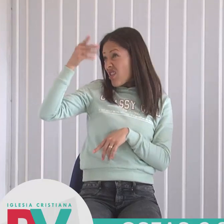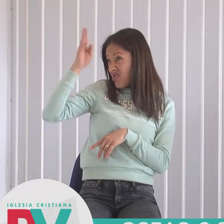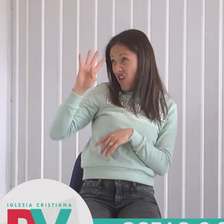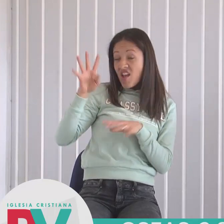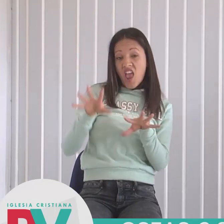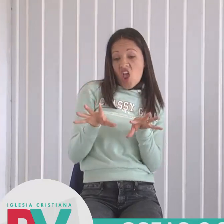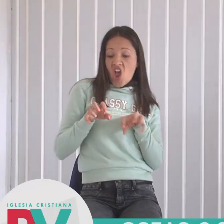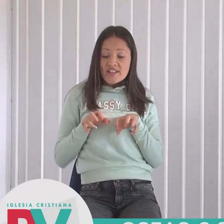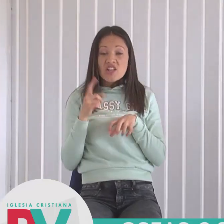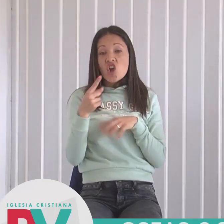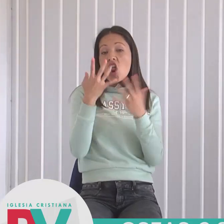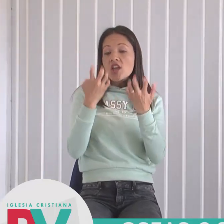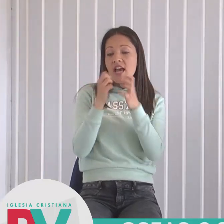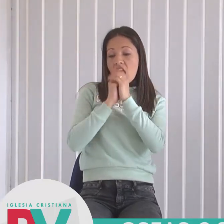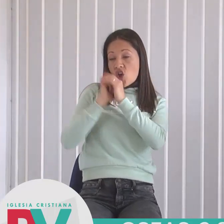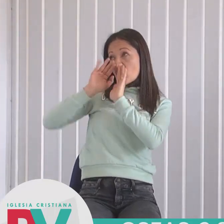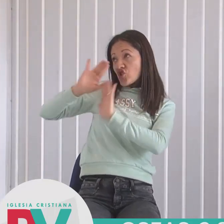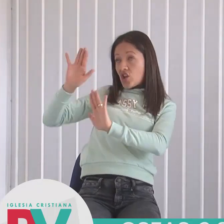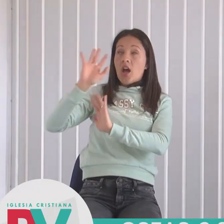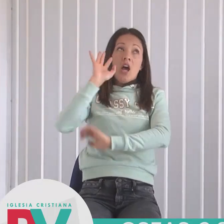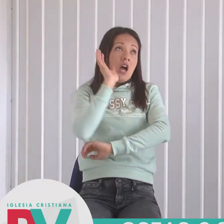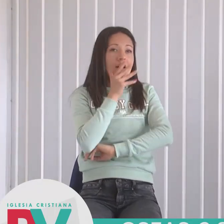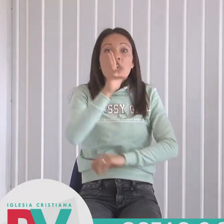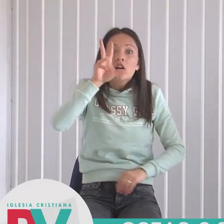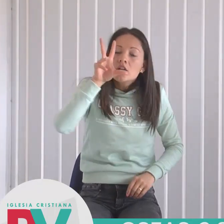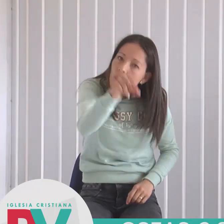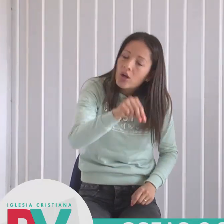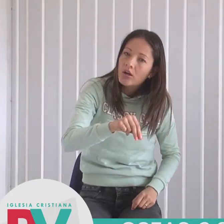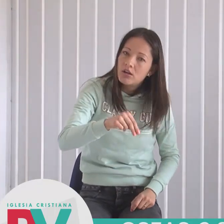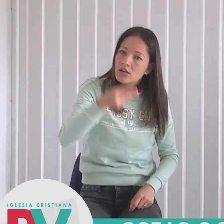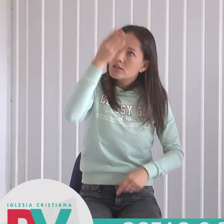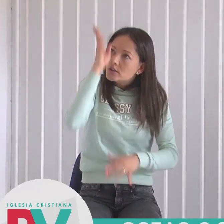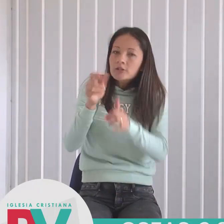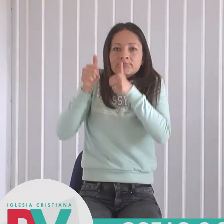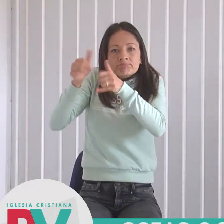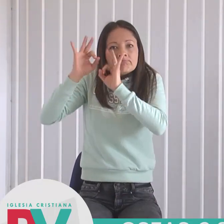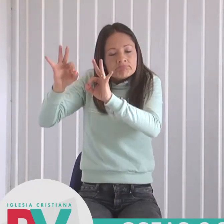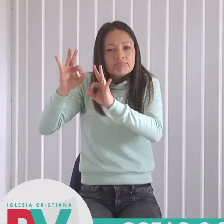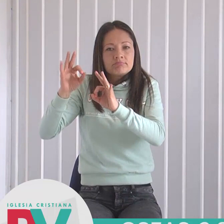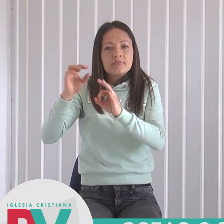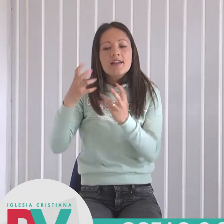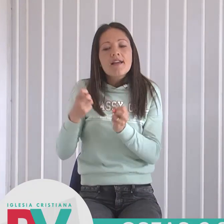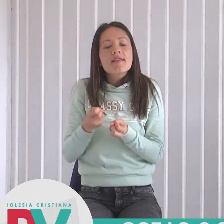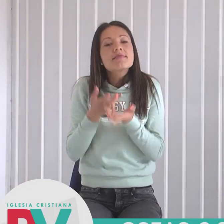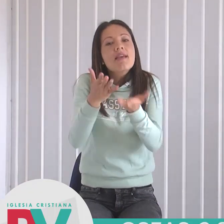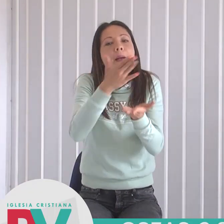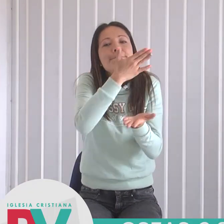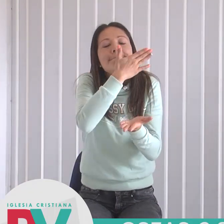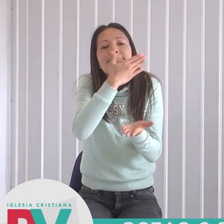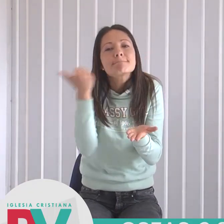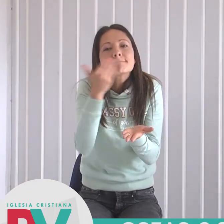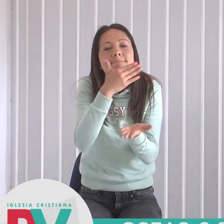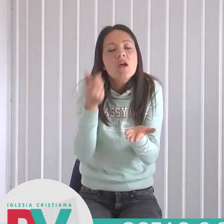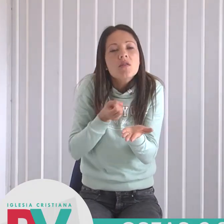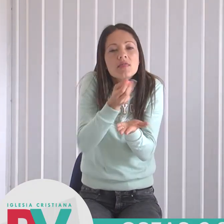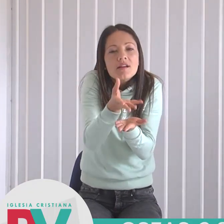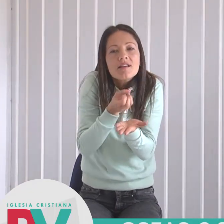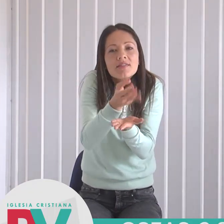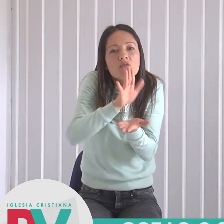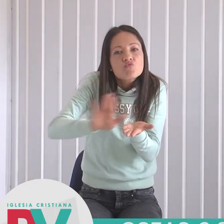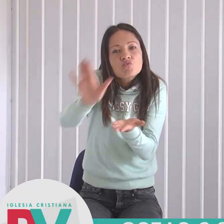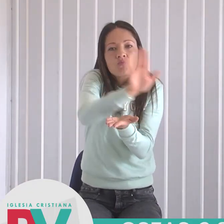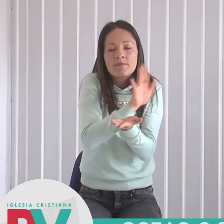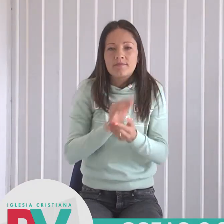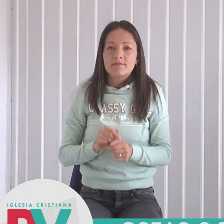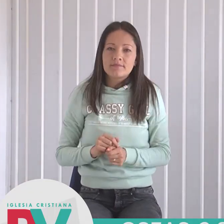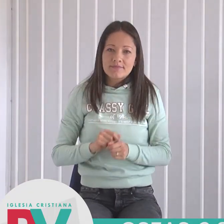lo adoremos a Él. No, Dios es un Dios muy bueno porque lo que quiere darnos es ¿qué? Lo mejor.